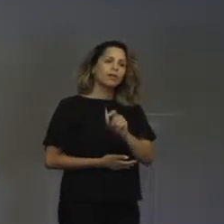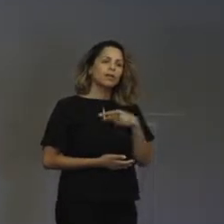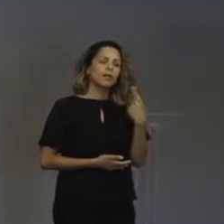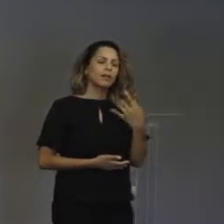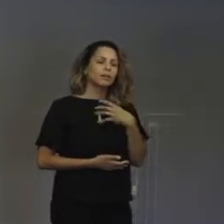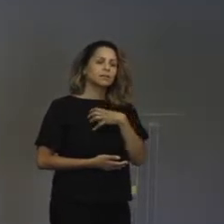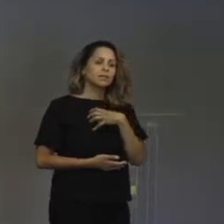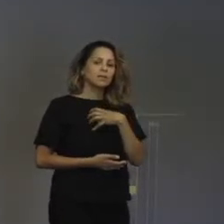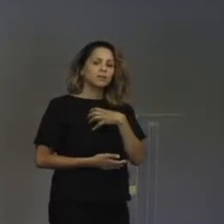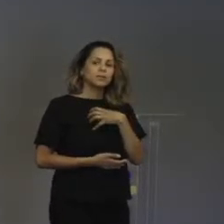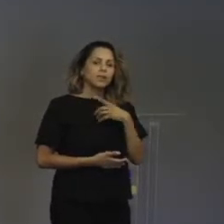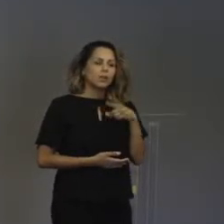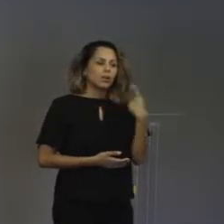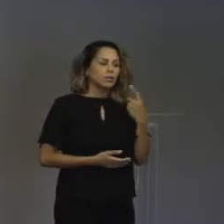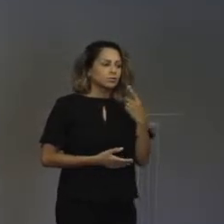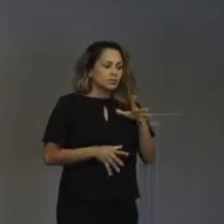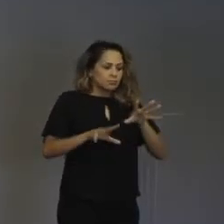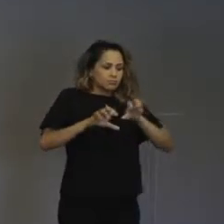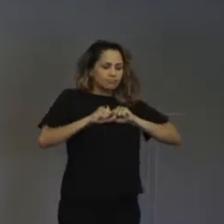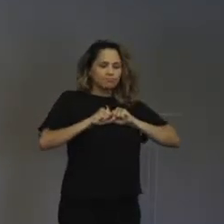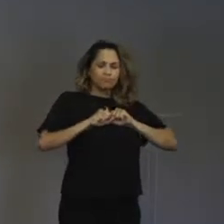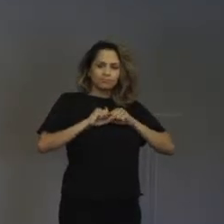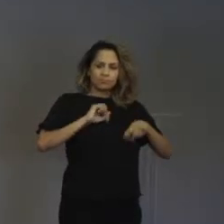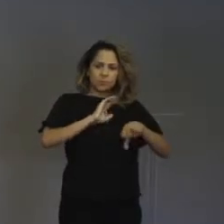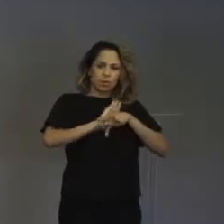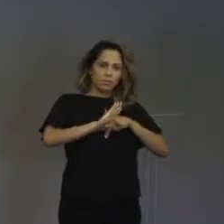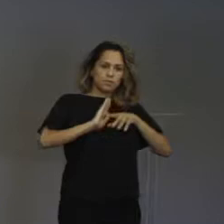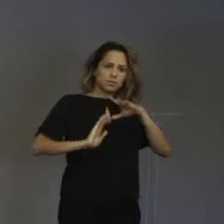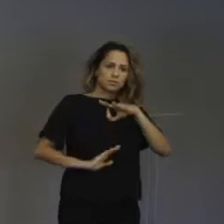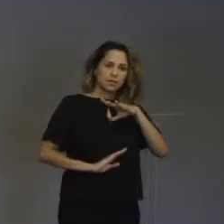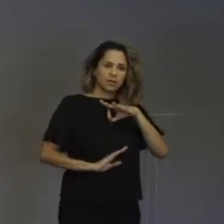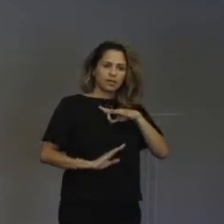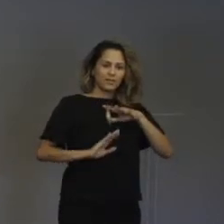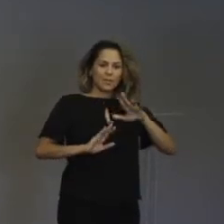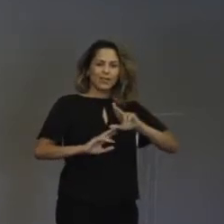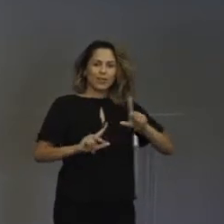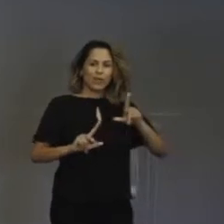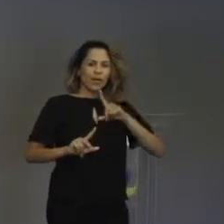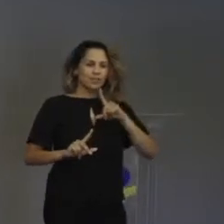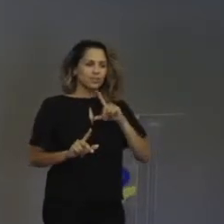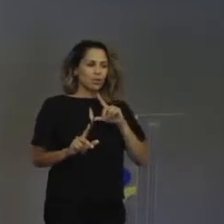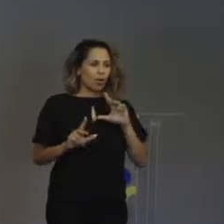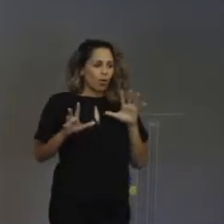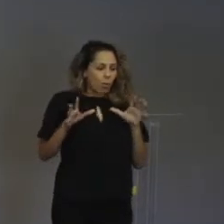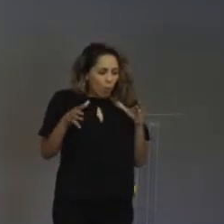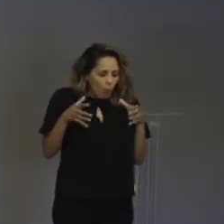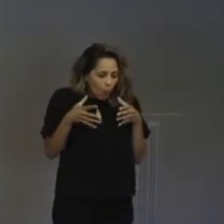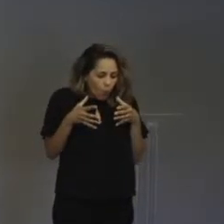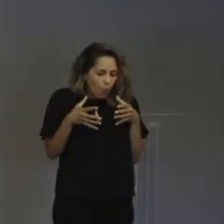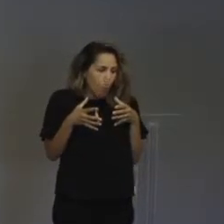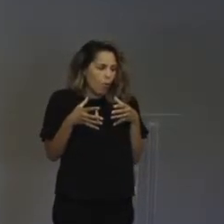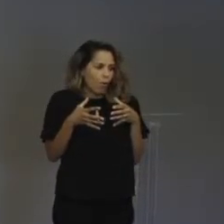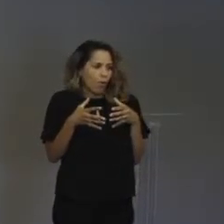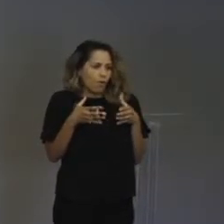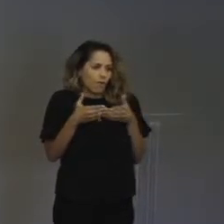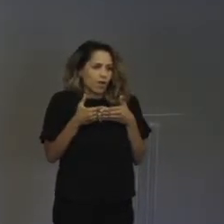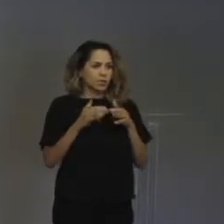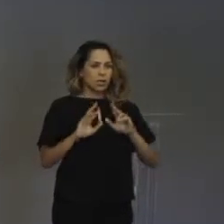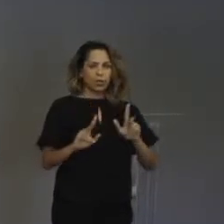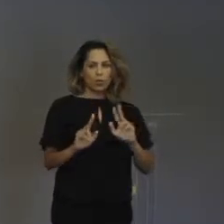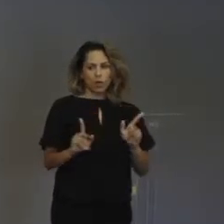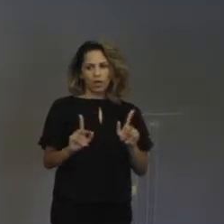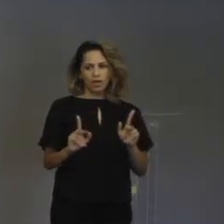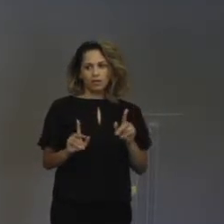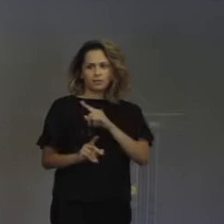pertencimento da cidade, como não criar uma bolha, e qual que é o papel também imobiliário disso, né? Tem tantas coisas que se somam, né? Acho